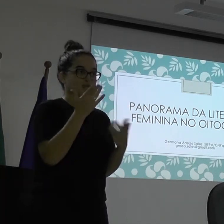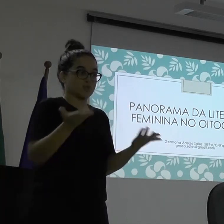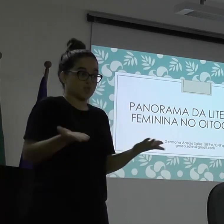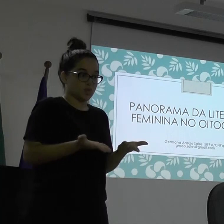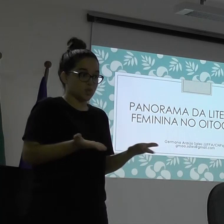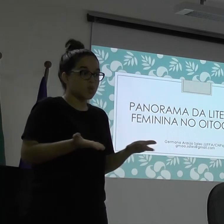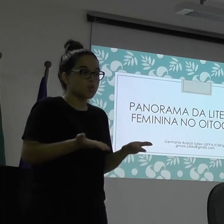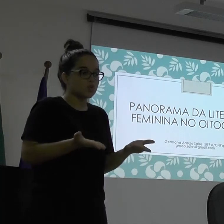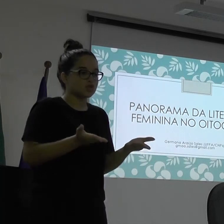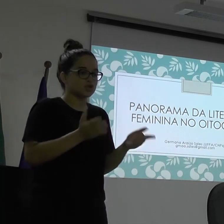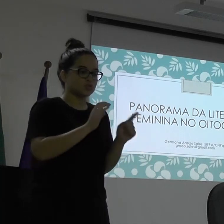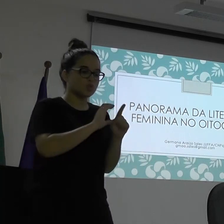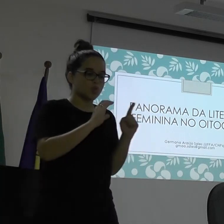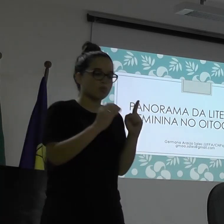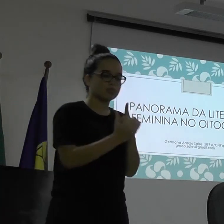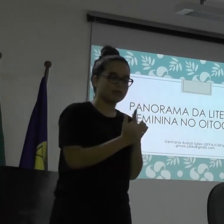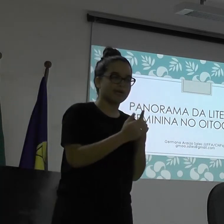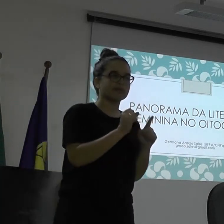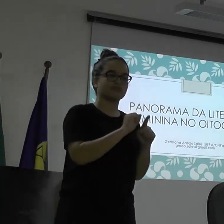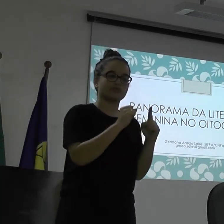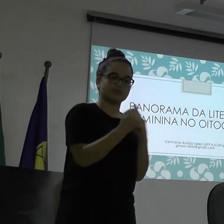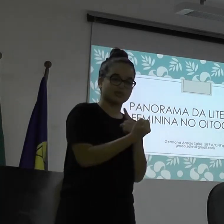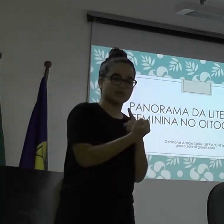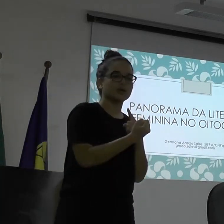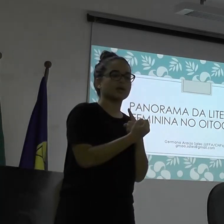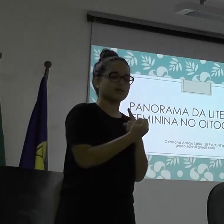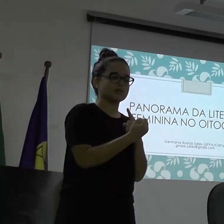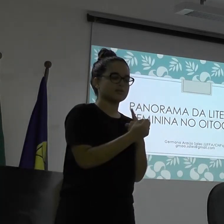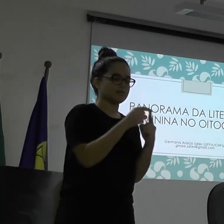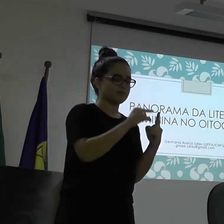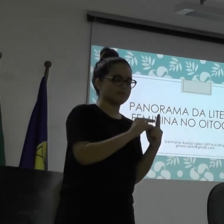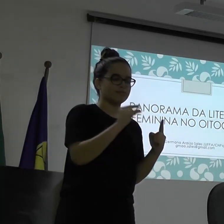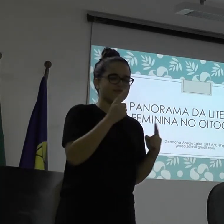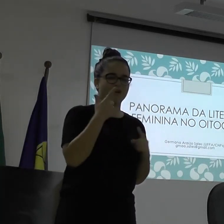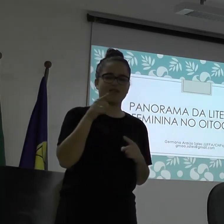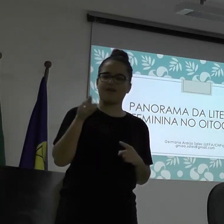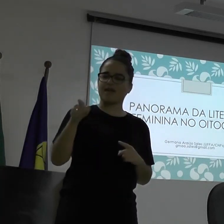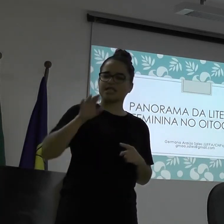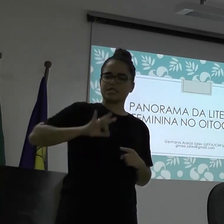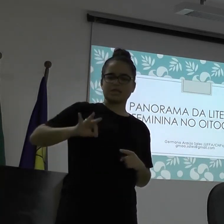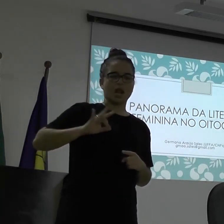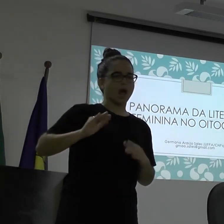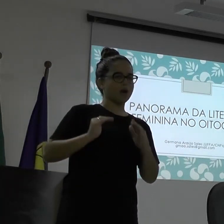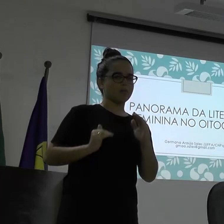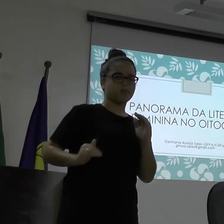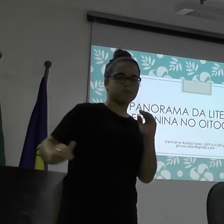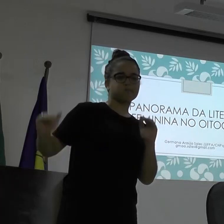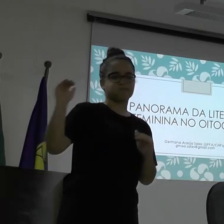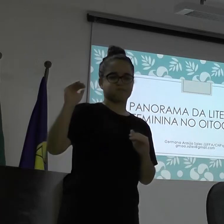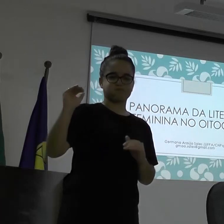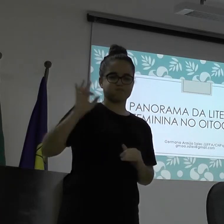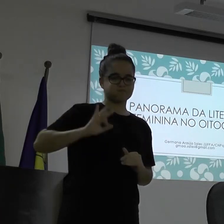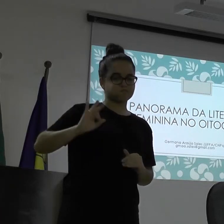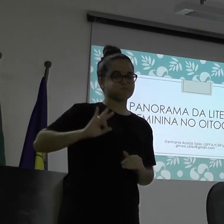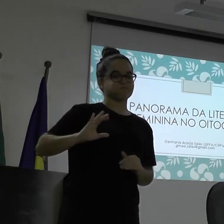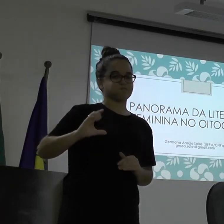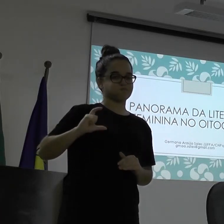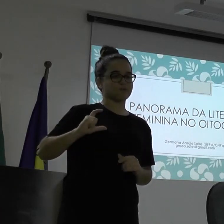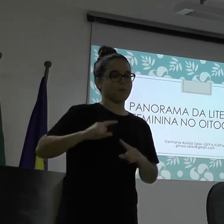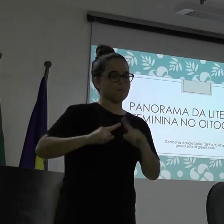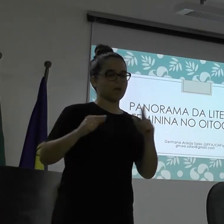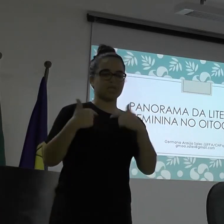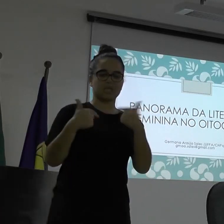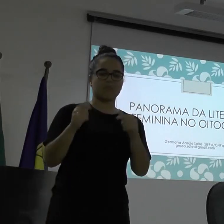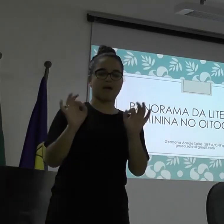da comunidade, da sociedade, que diz que nós ganhamos muito bem e que nós não